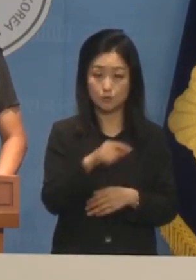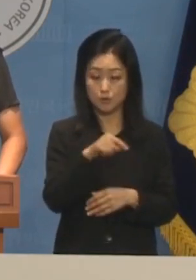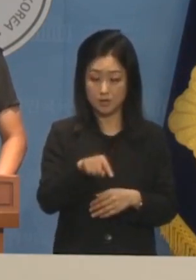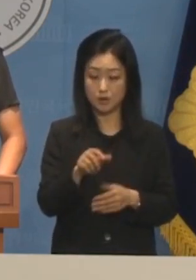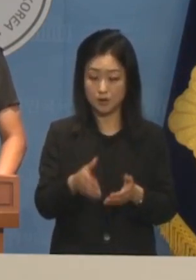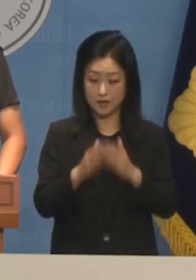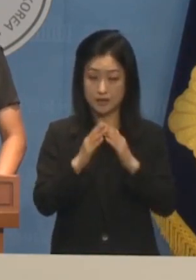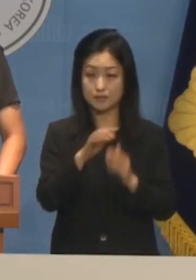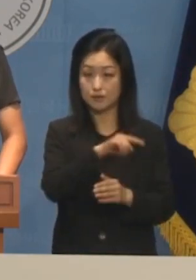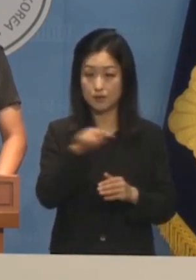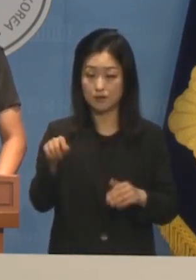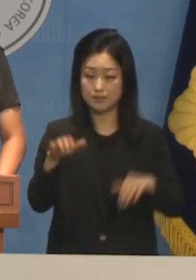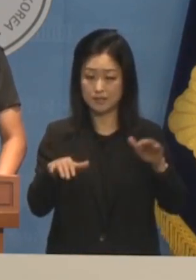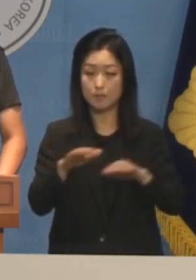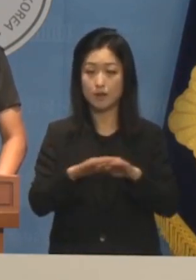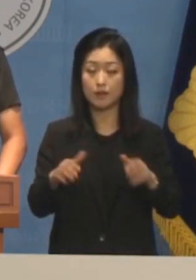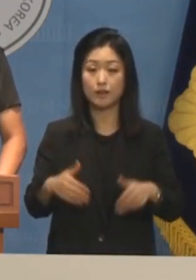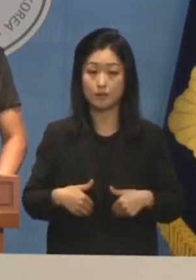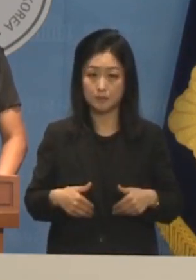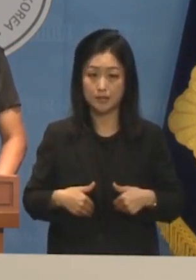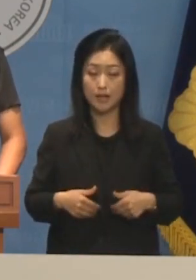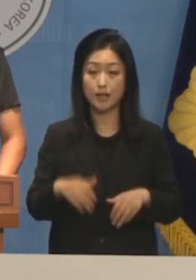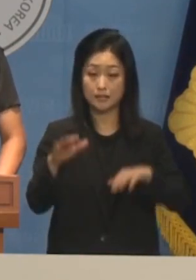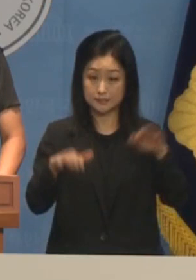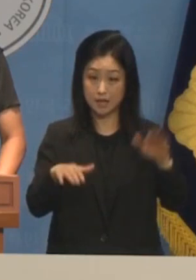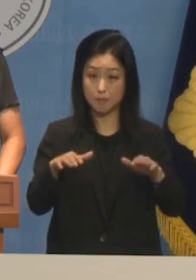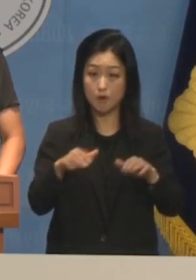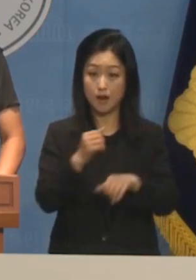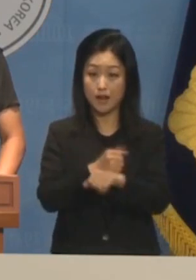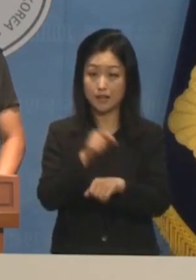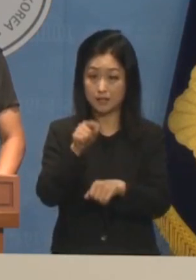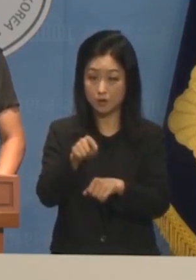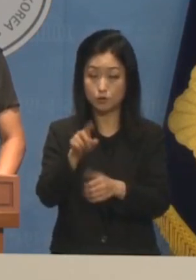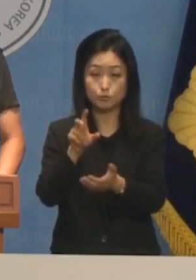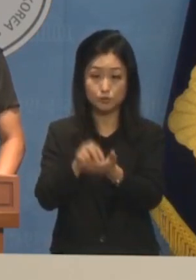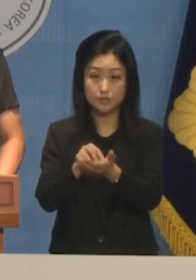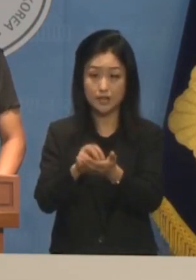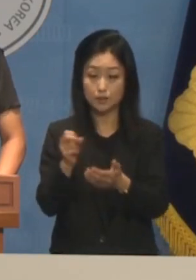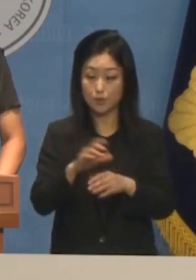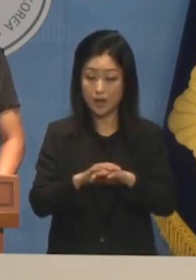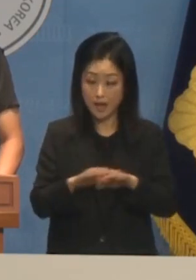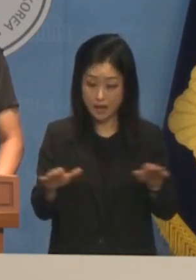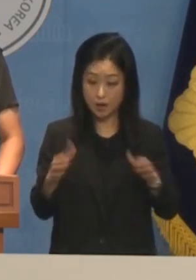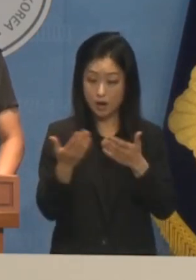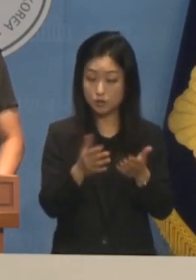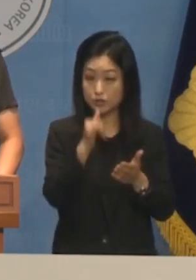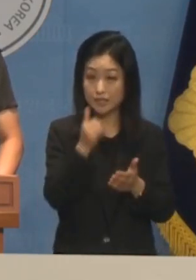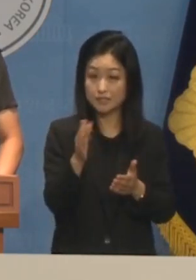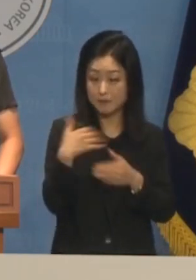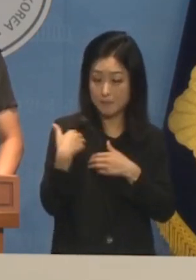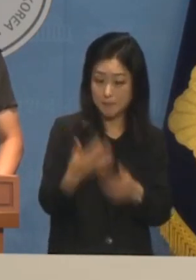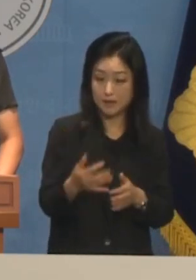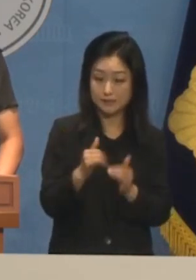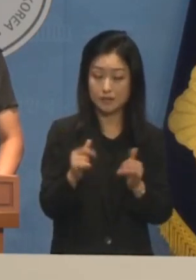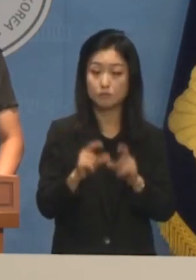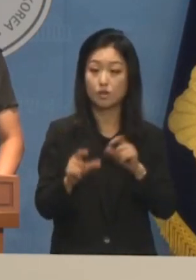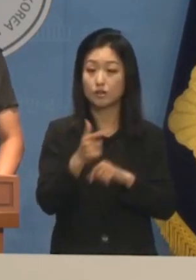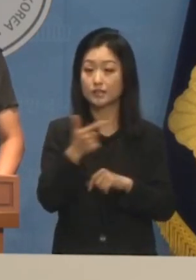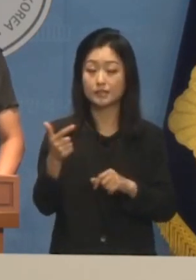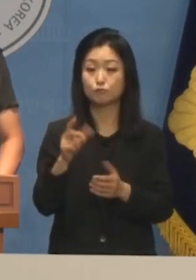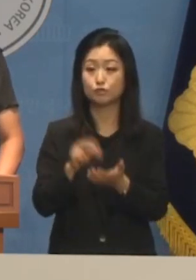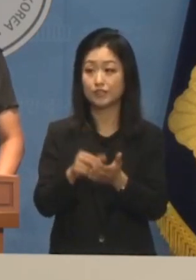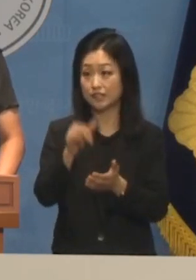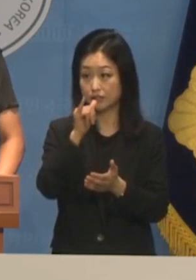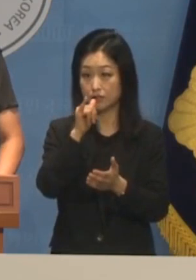합니다. 차별은 하는 사람도 문제지만 해결 능력이 있으면서 그 차별을 방치하는 사람이 더 큰 문제입니다.